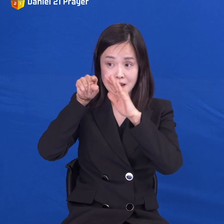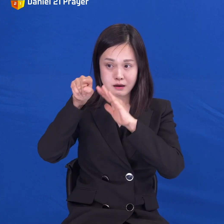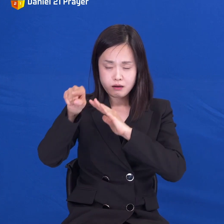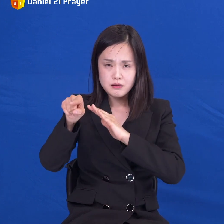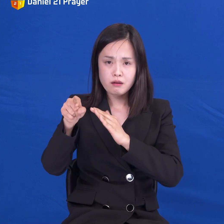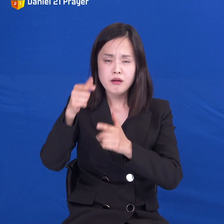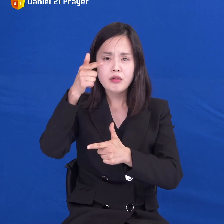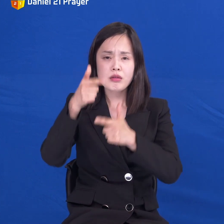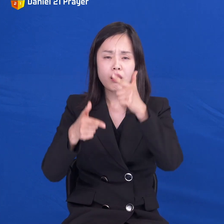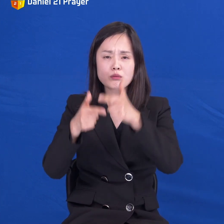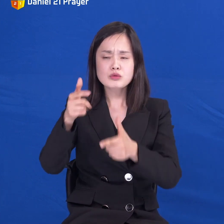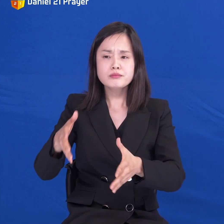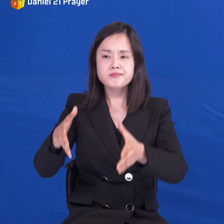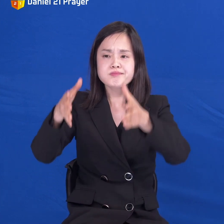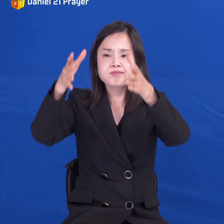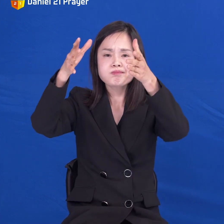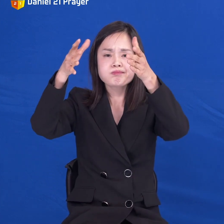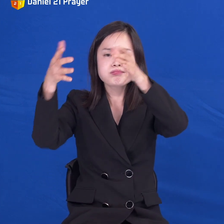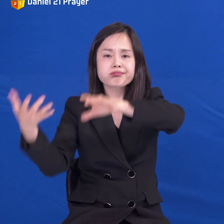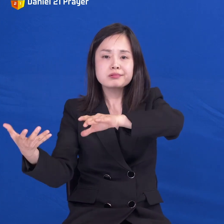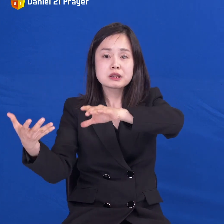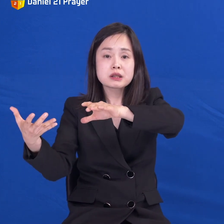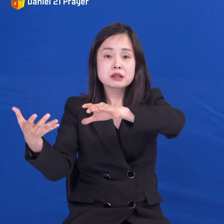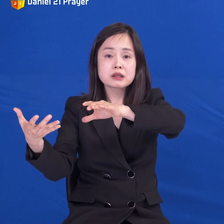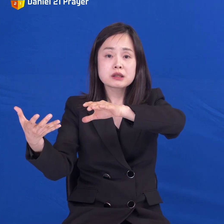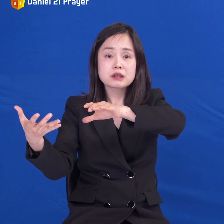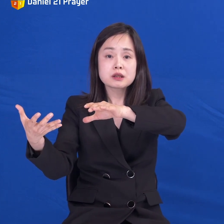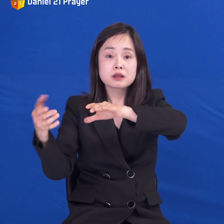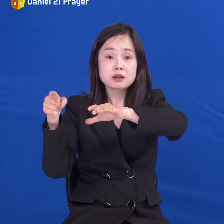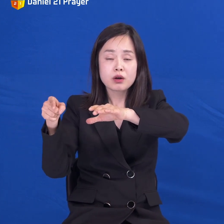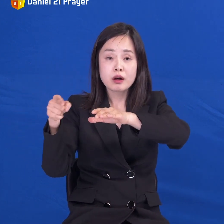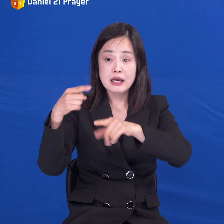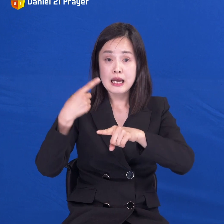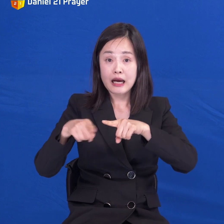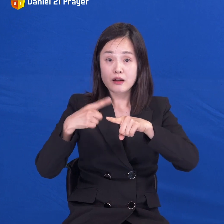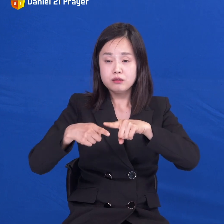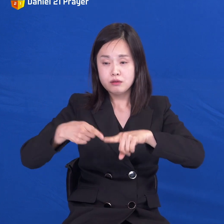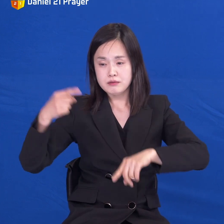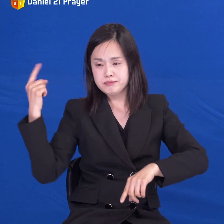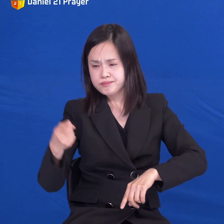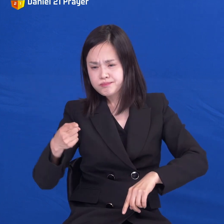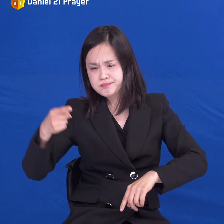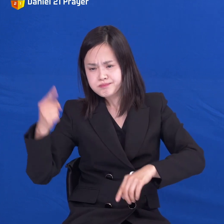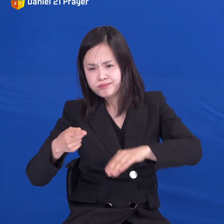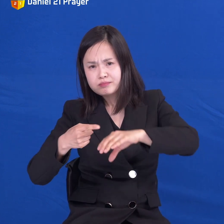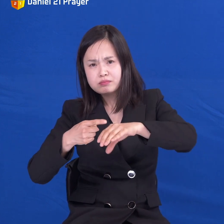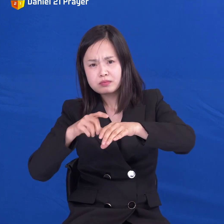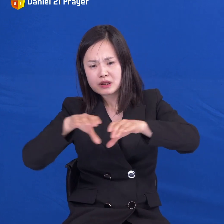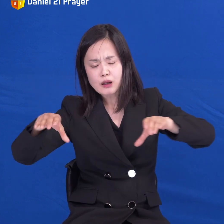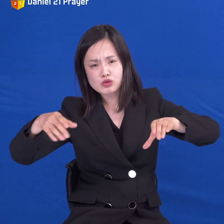있어요. 그 칼로 툭툭 치니까 거기 통나무에서